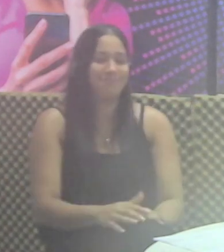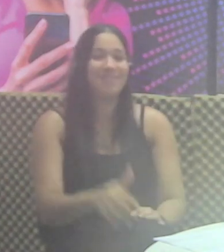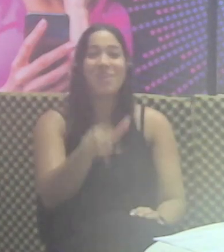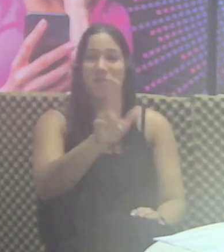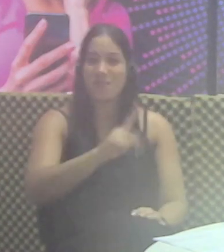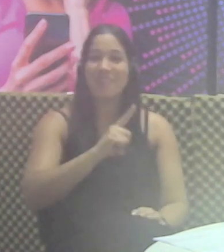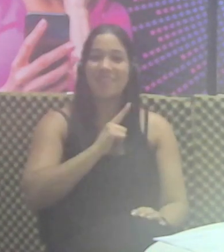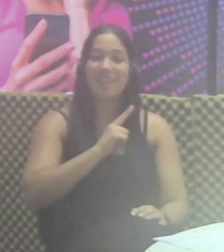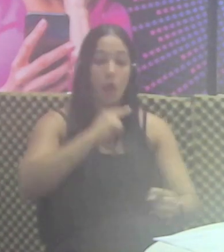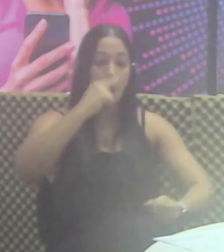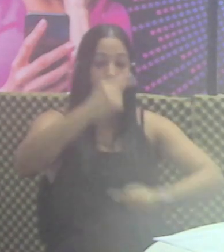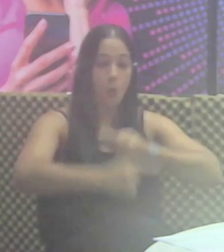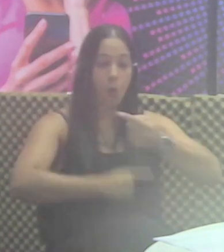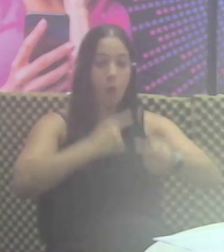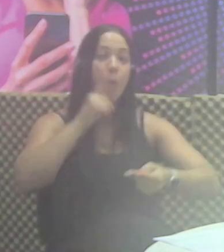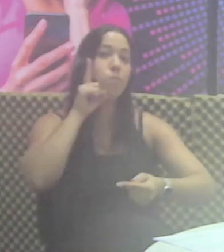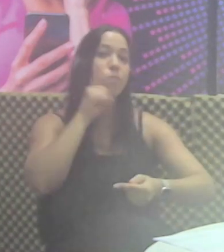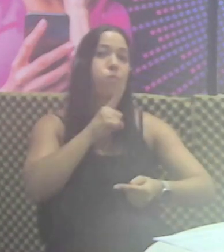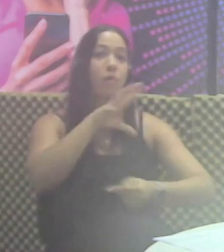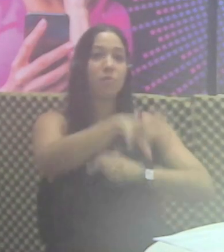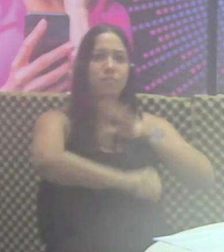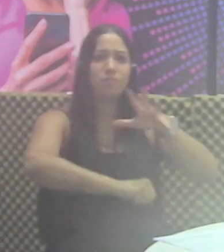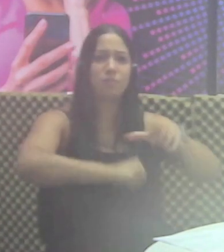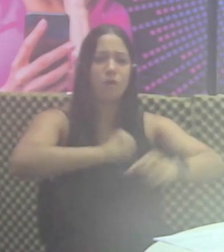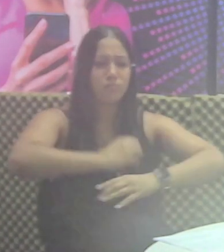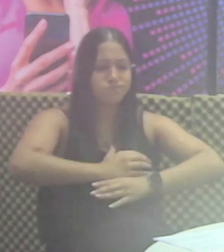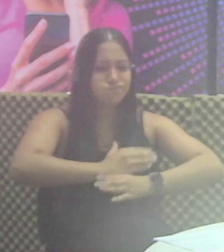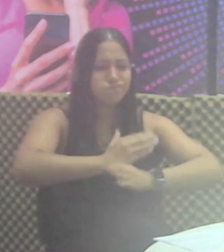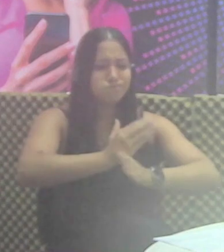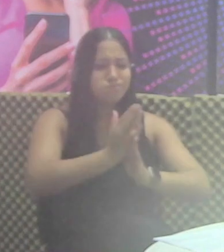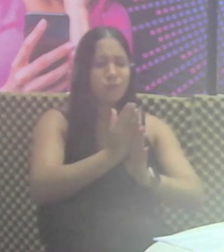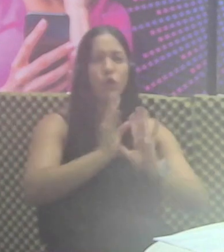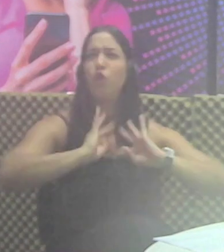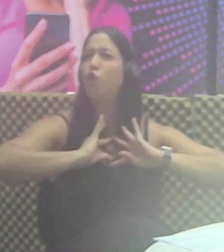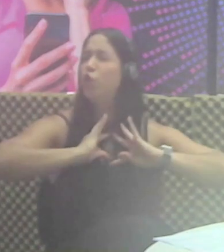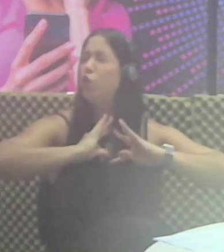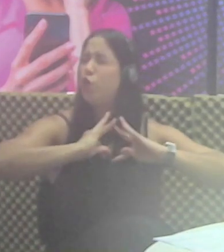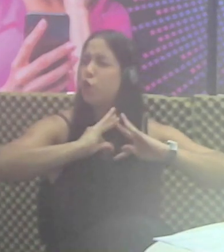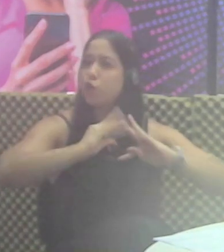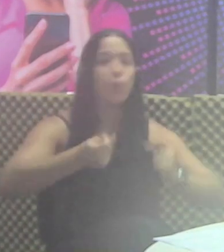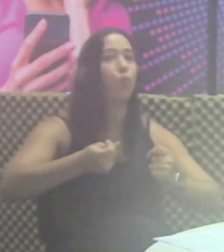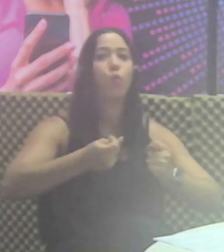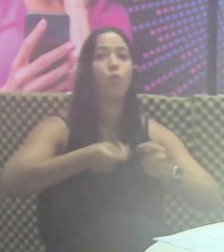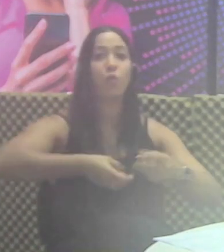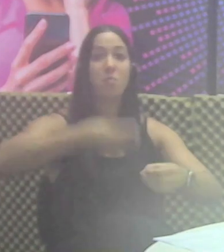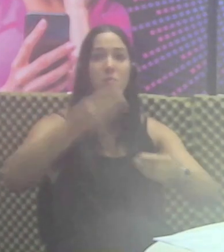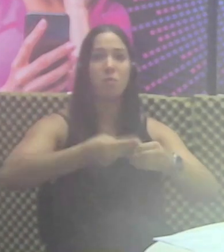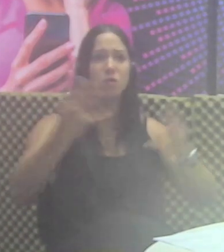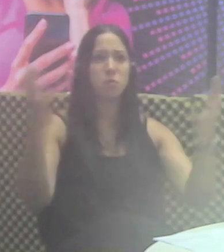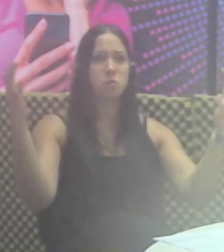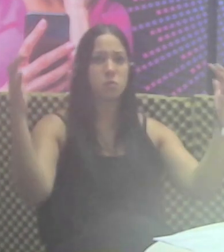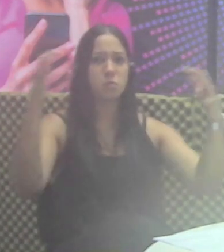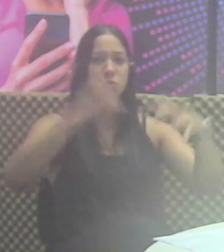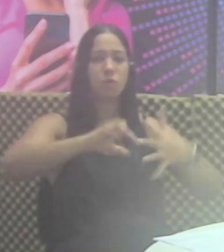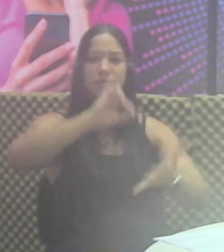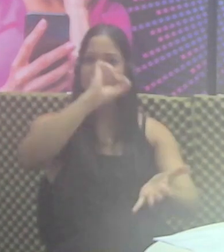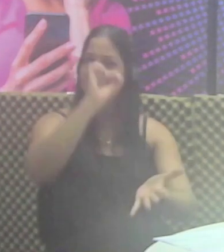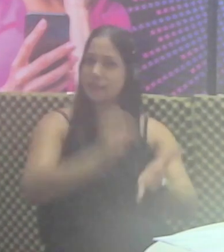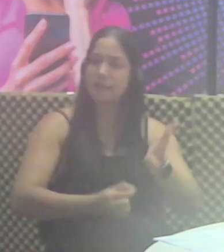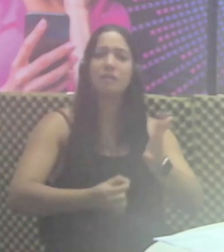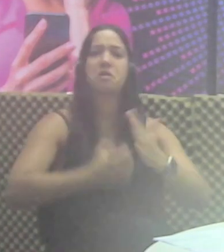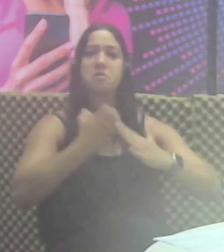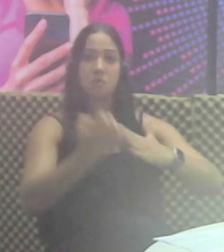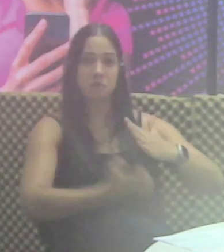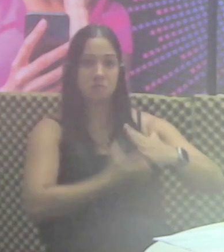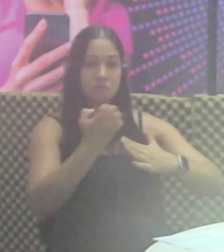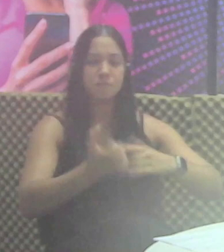pneu organizada, recolhe todo o resíduo pneumático que entra no município, cadastrando borracharias,